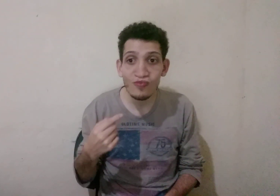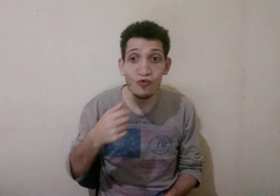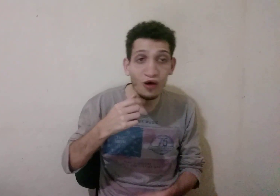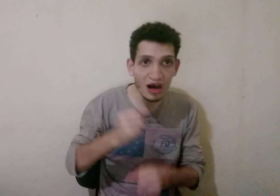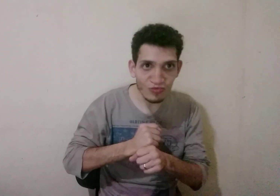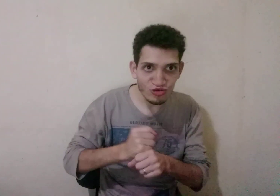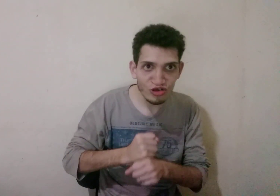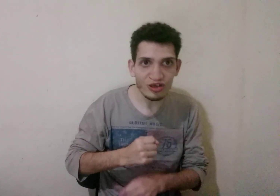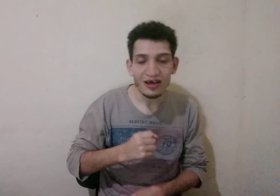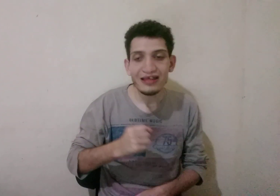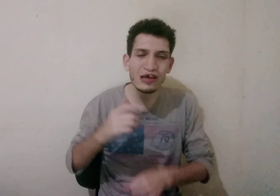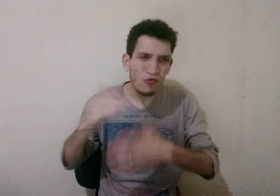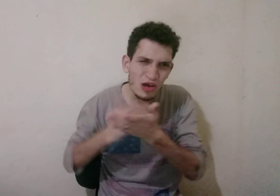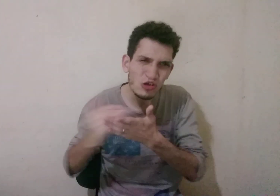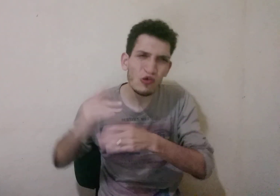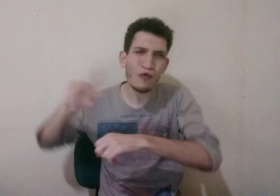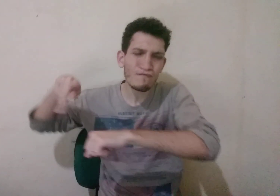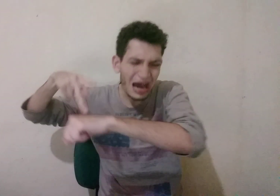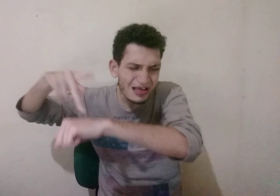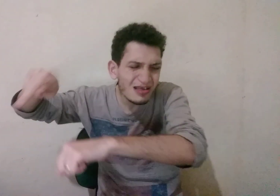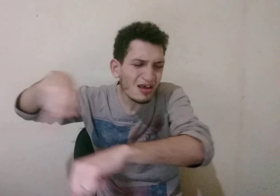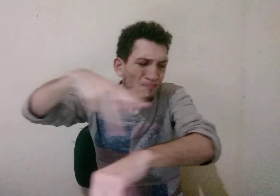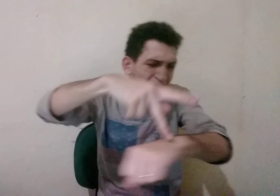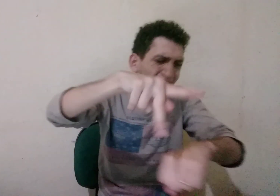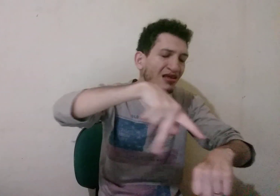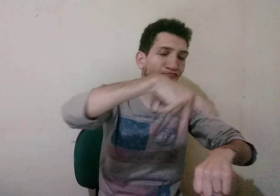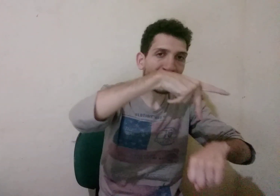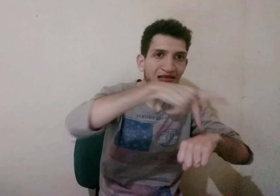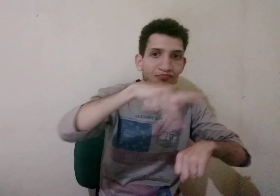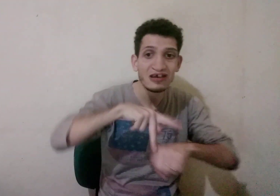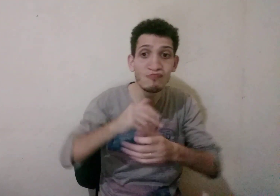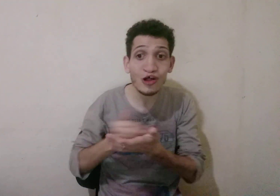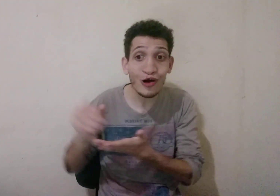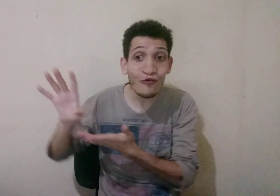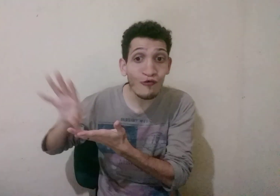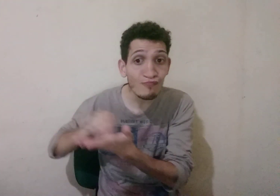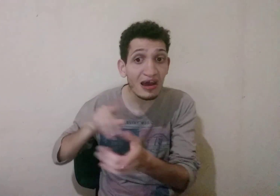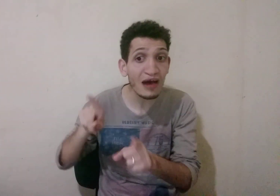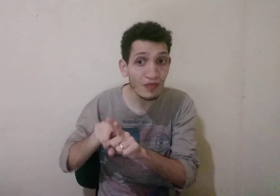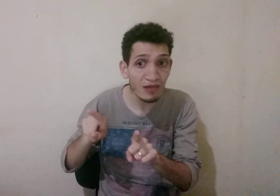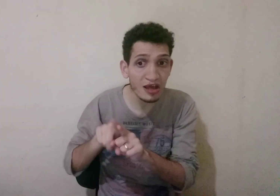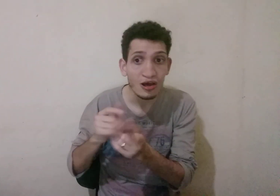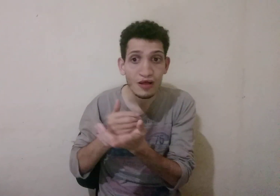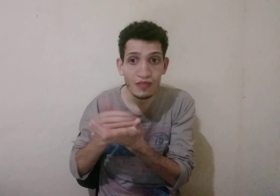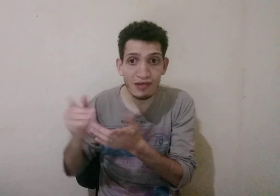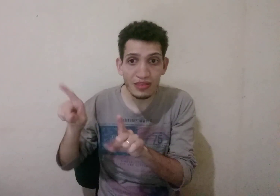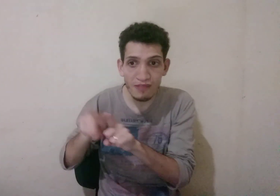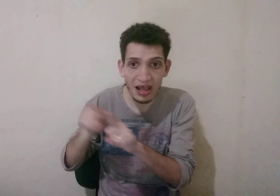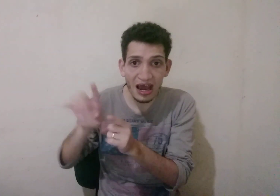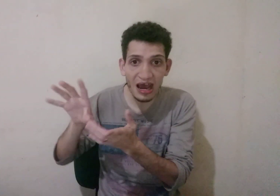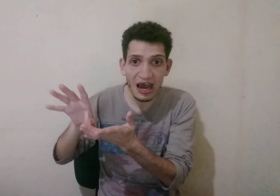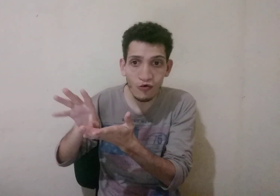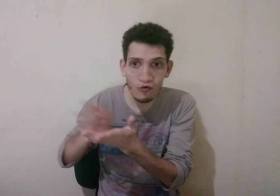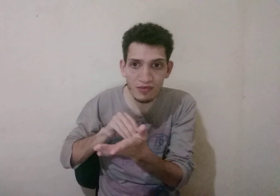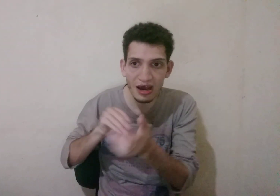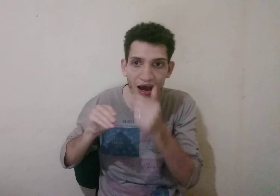No ano, aí começou o país, país, país, país, país, começou a copiar também, também a copiar